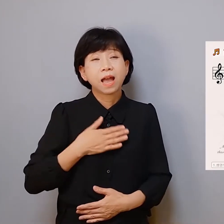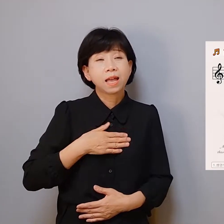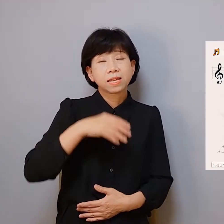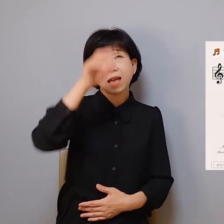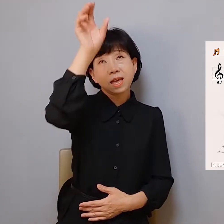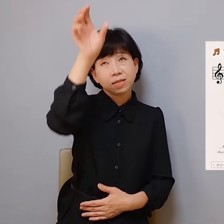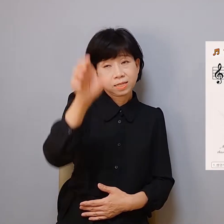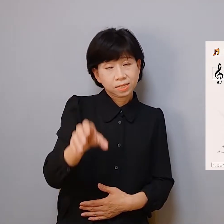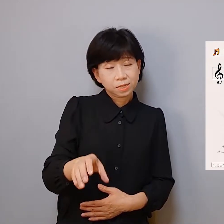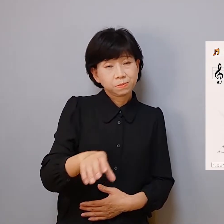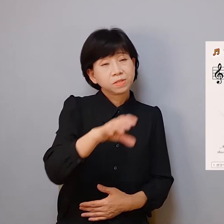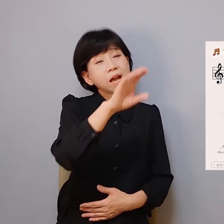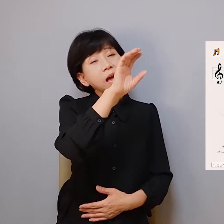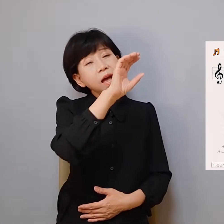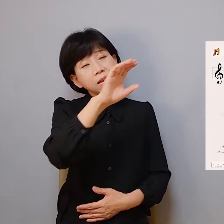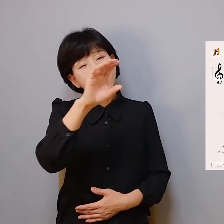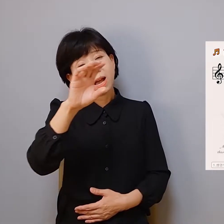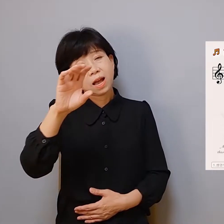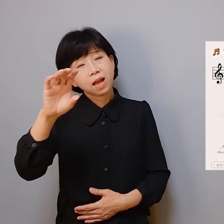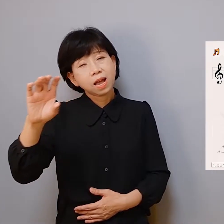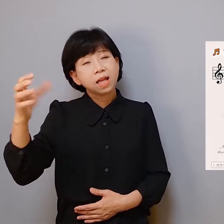나 항상 나의